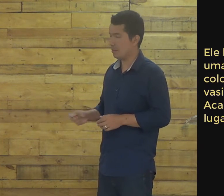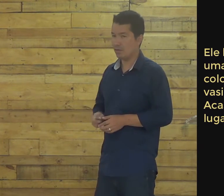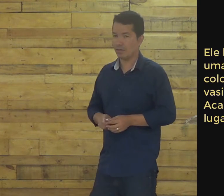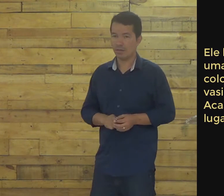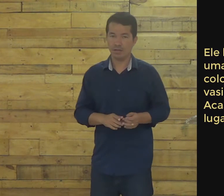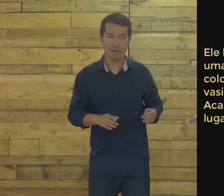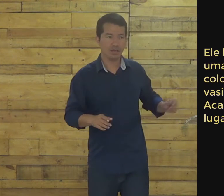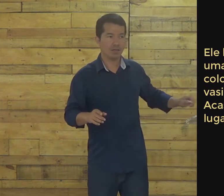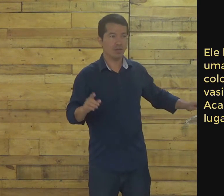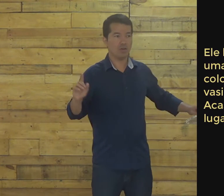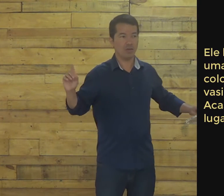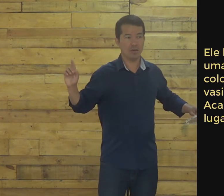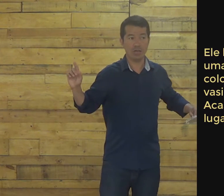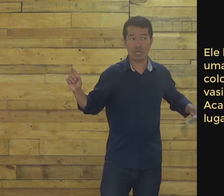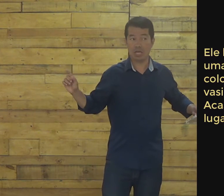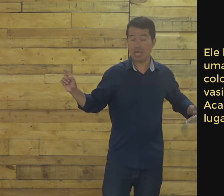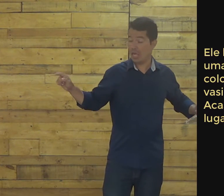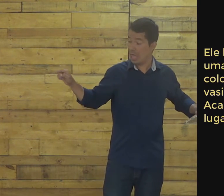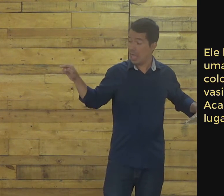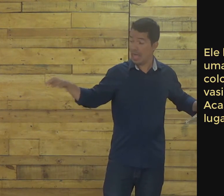Marcos 4:21.